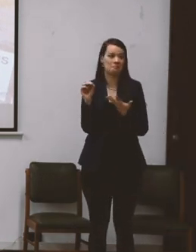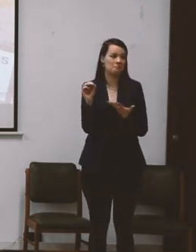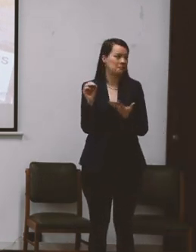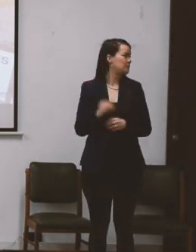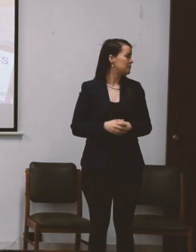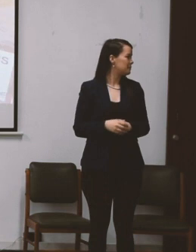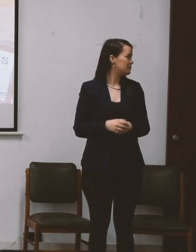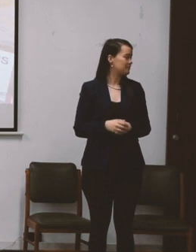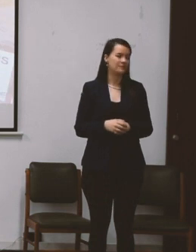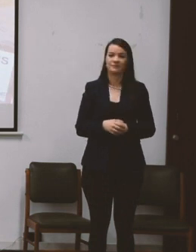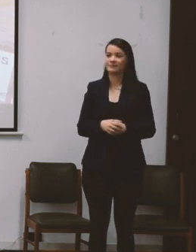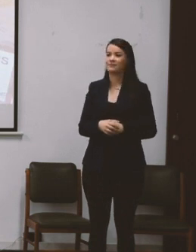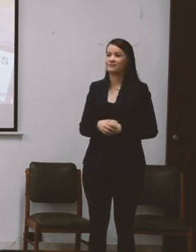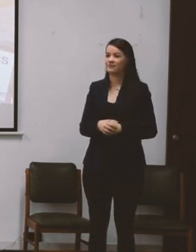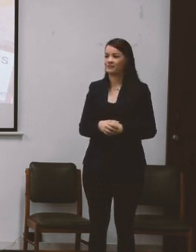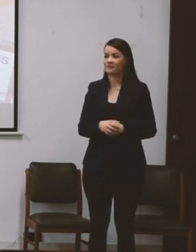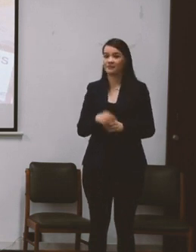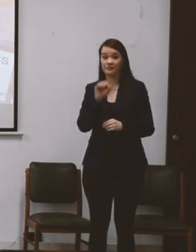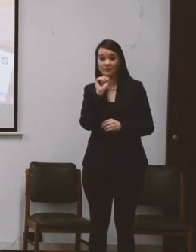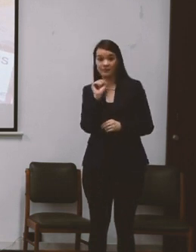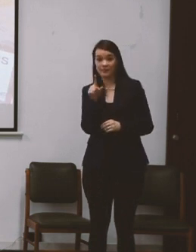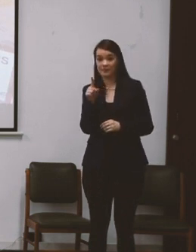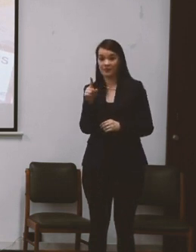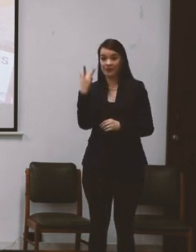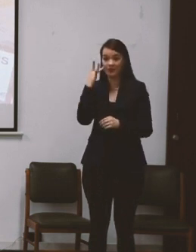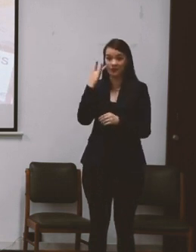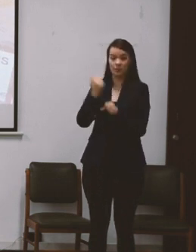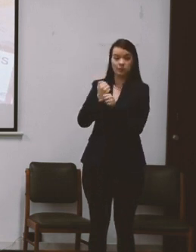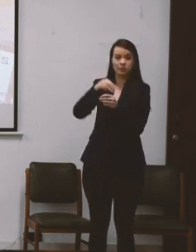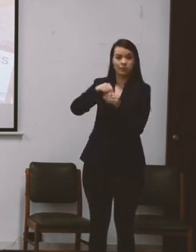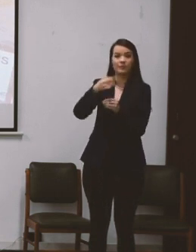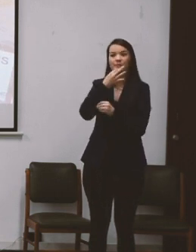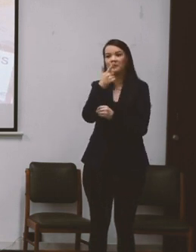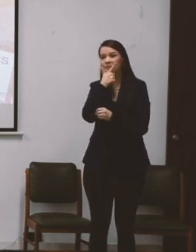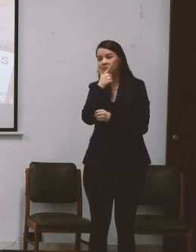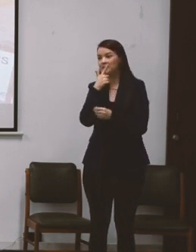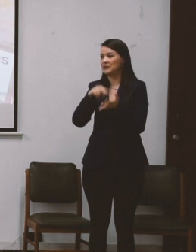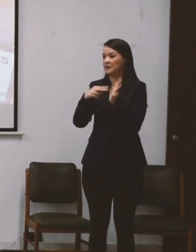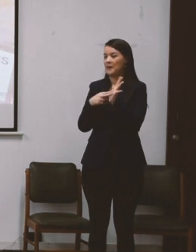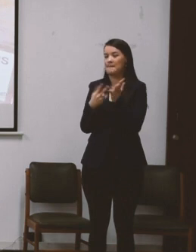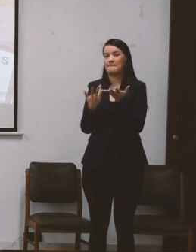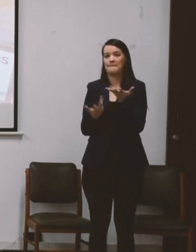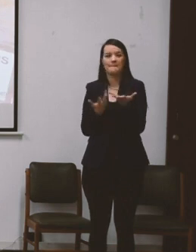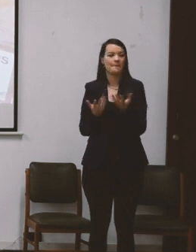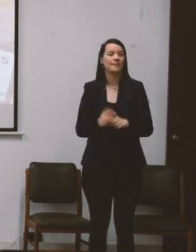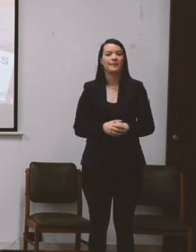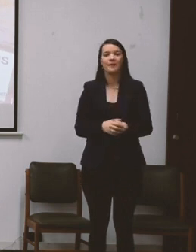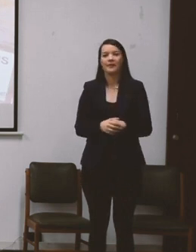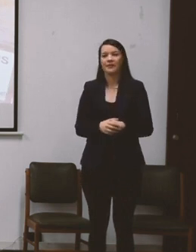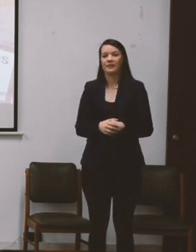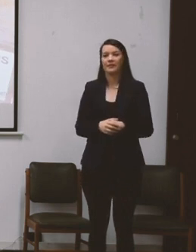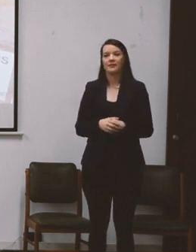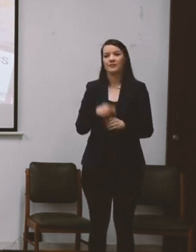el macho, ¿no? Ya trabaja con gays o lesbianas, ¿no? Estos ya no son la desviación absoluta. Sin